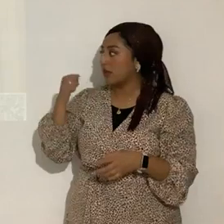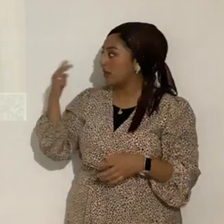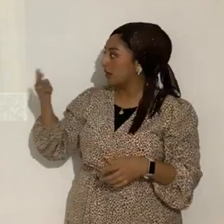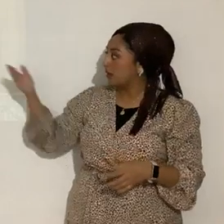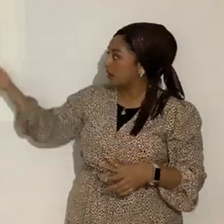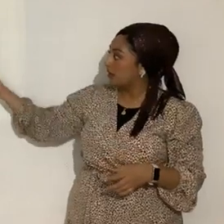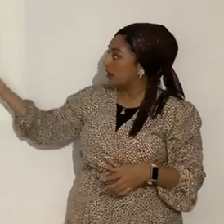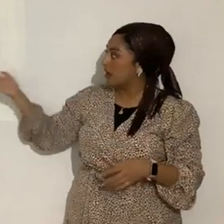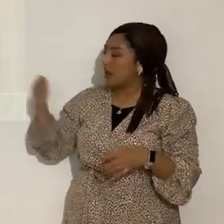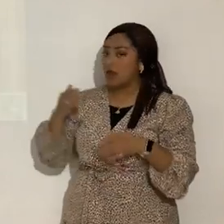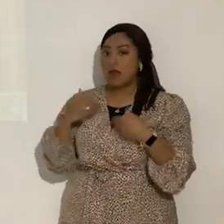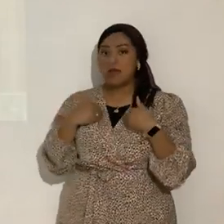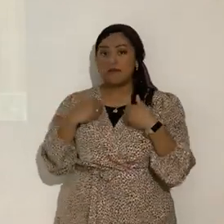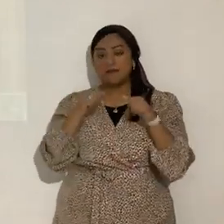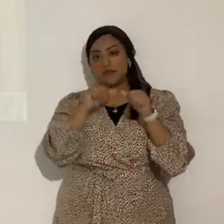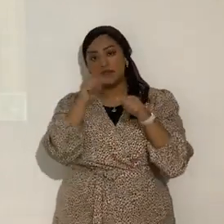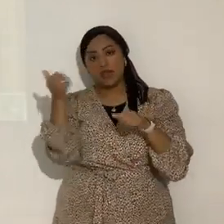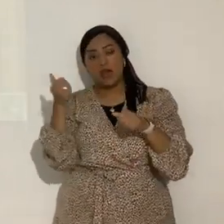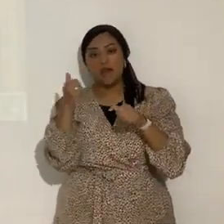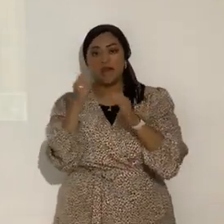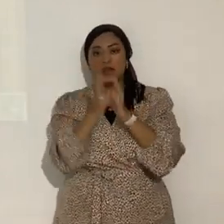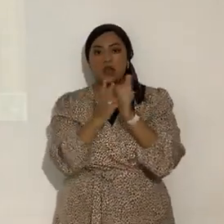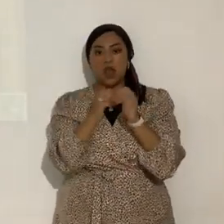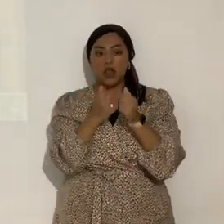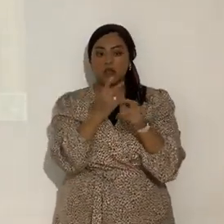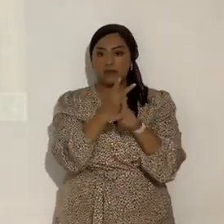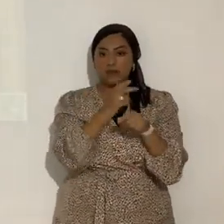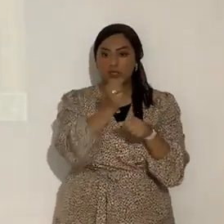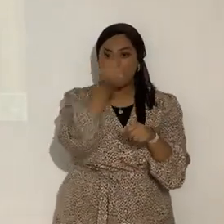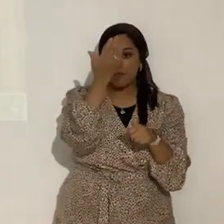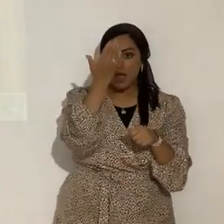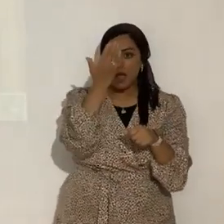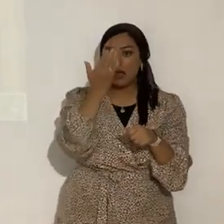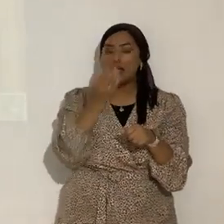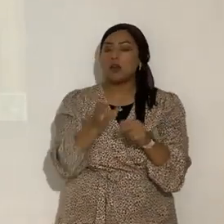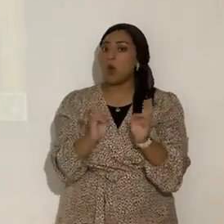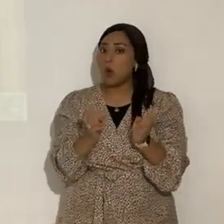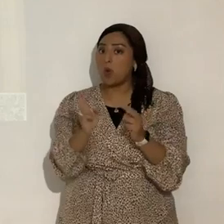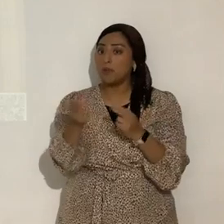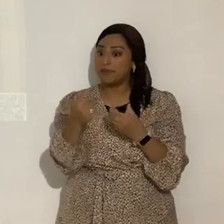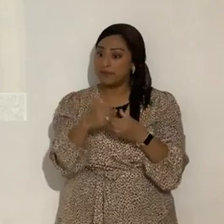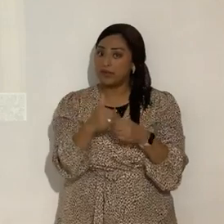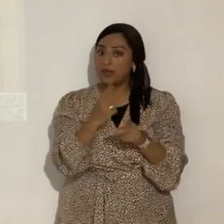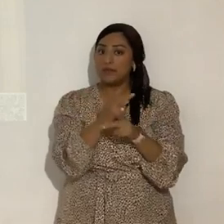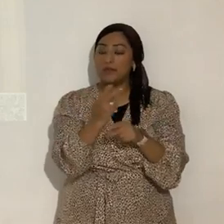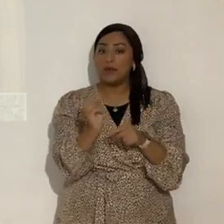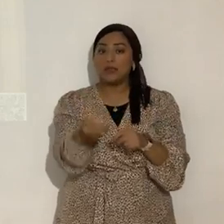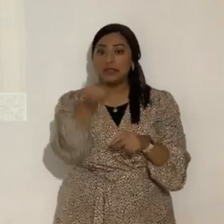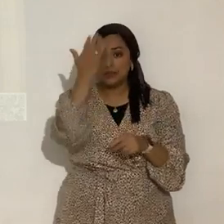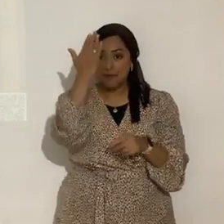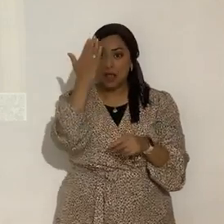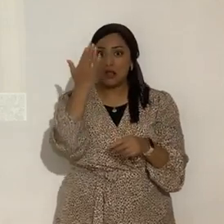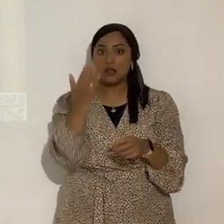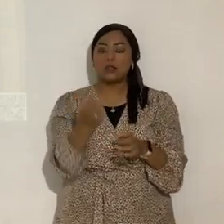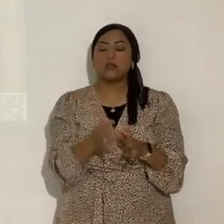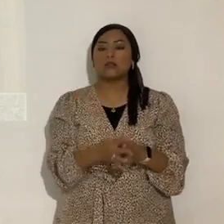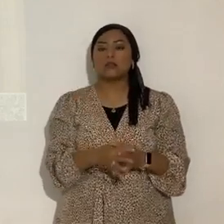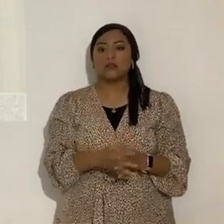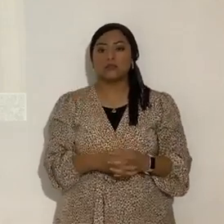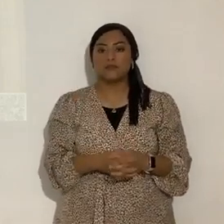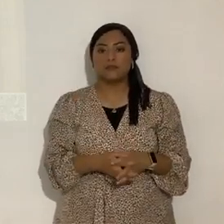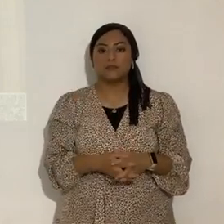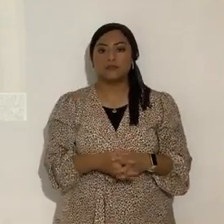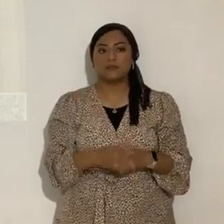la revista dice cómo guardar el Shabbat. Guarda el Shabbat rápido. Guarda el Shabbat rápido, porque nosotros no guardamos el Shabbat nos